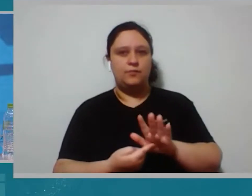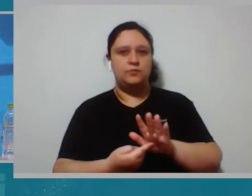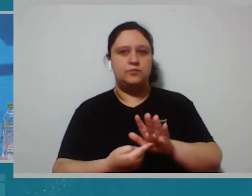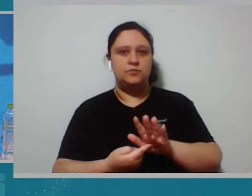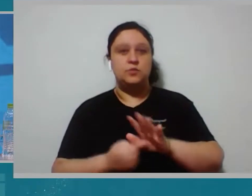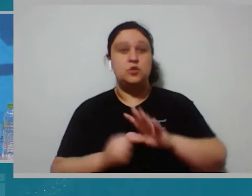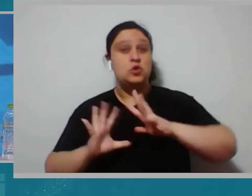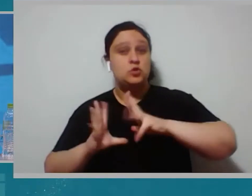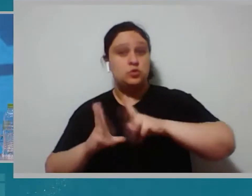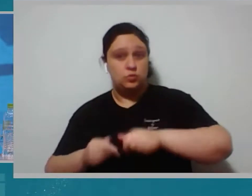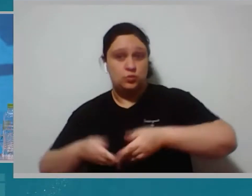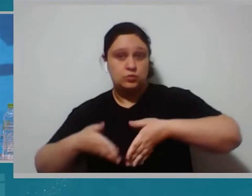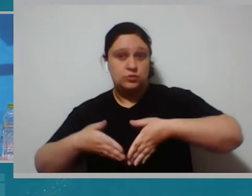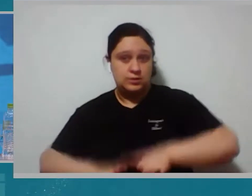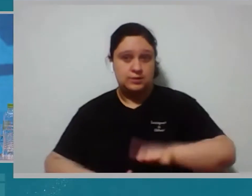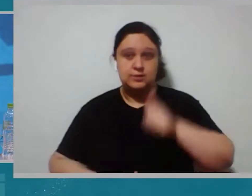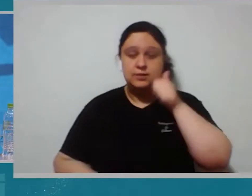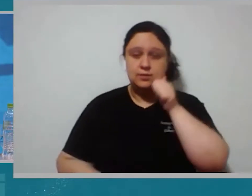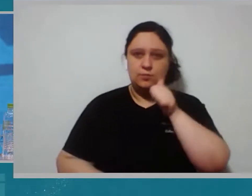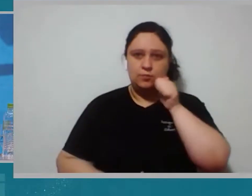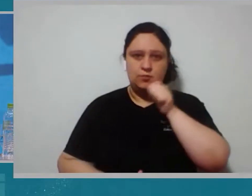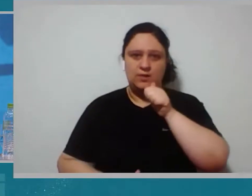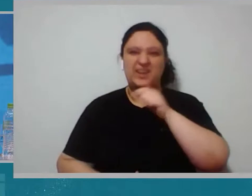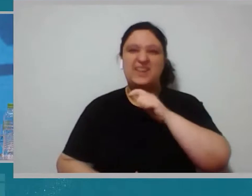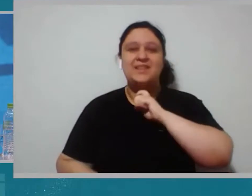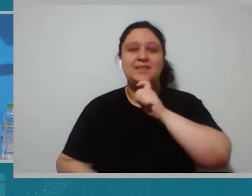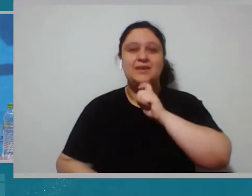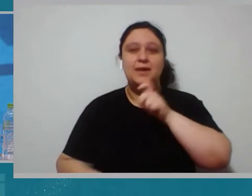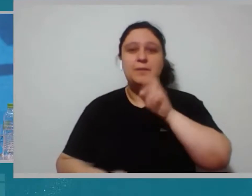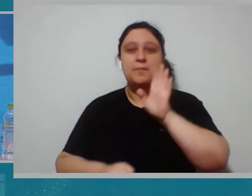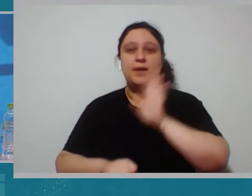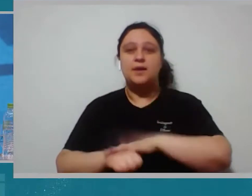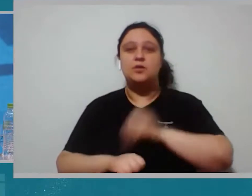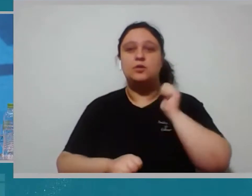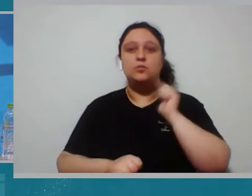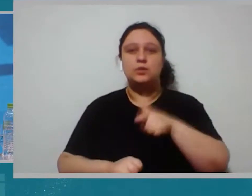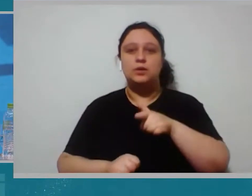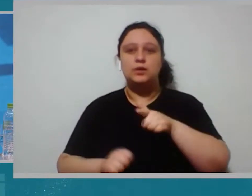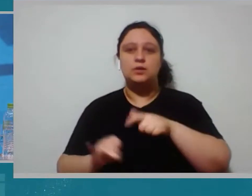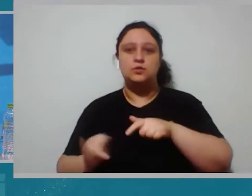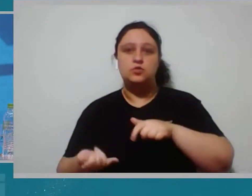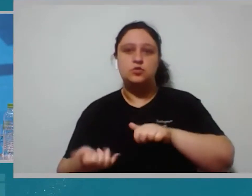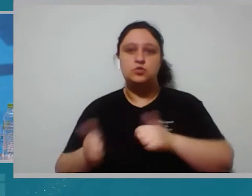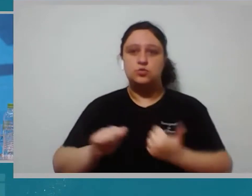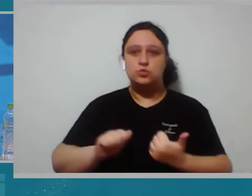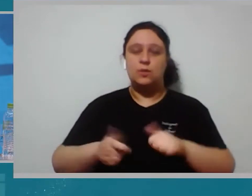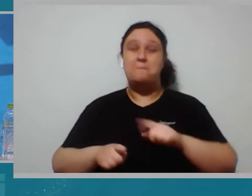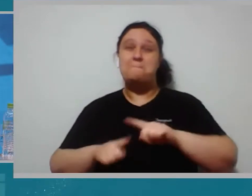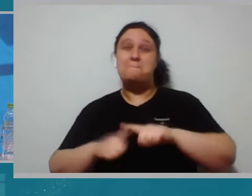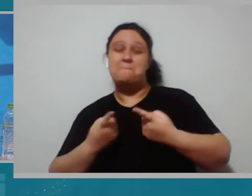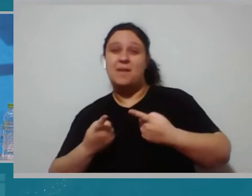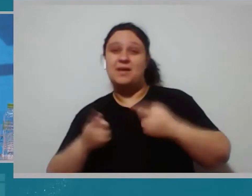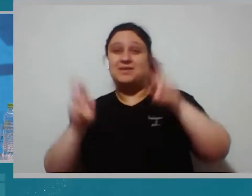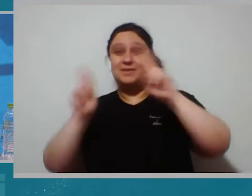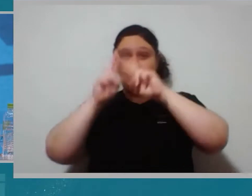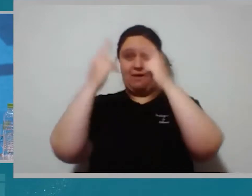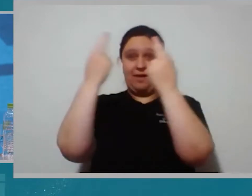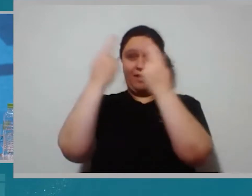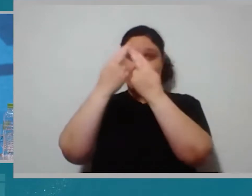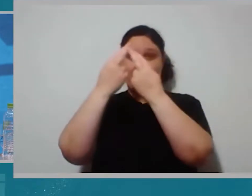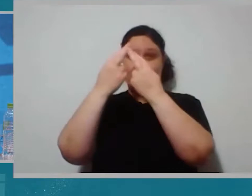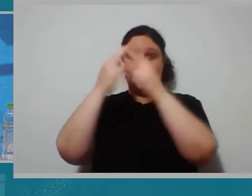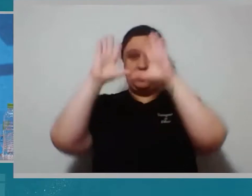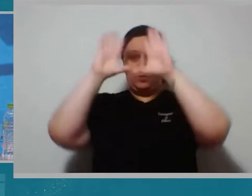ninguém apareceu maior do que João Batista, mas o menor do reino dos céus é maior do